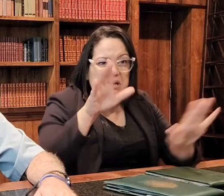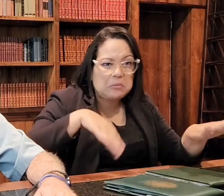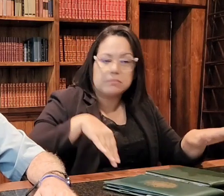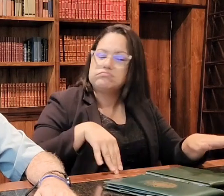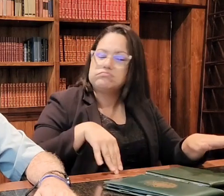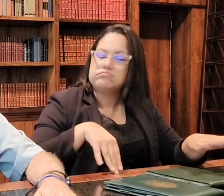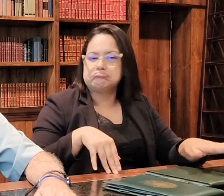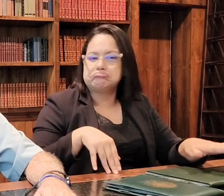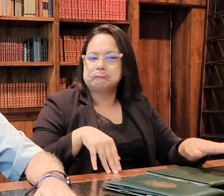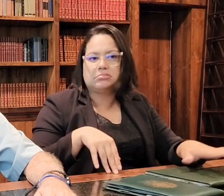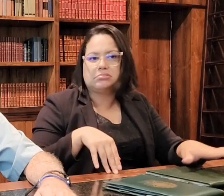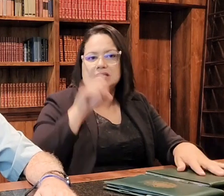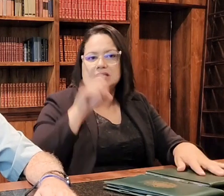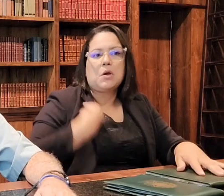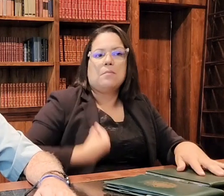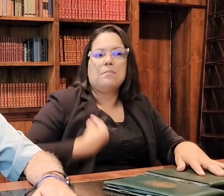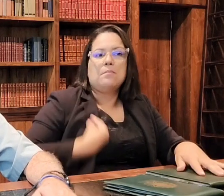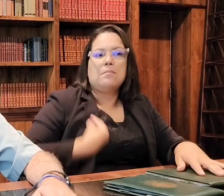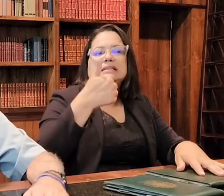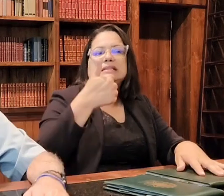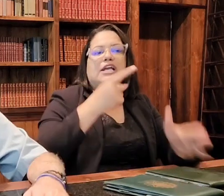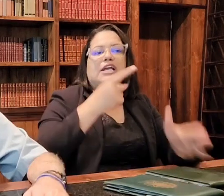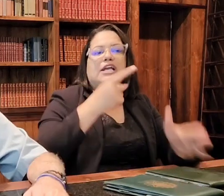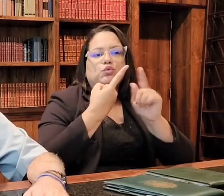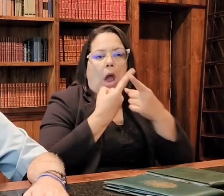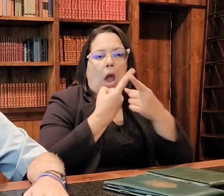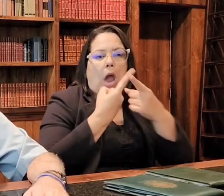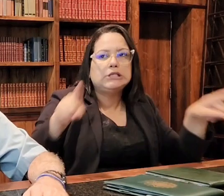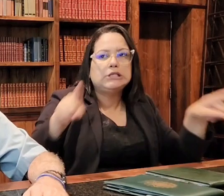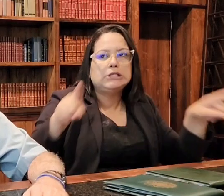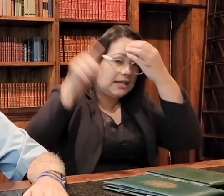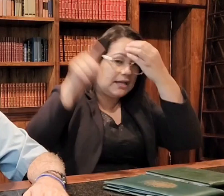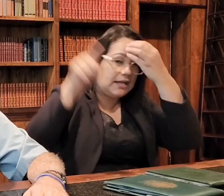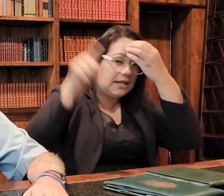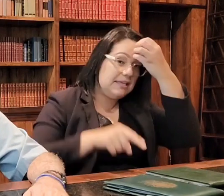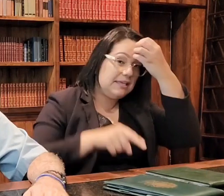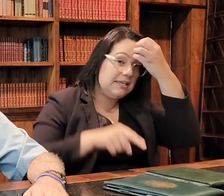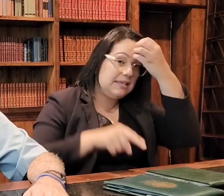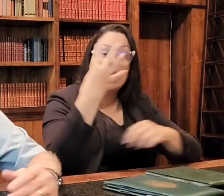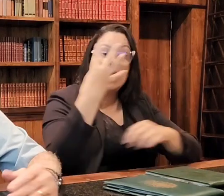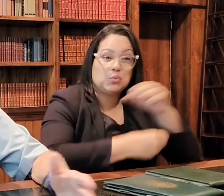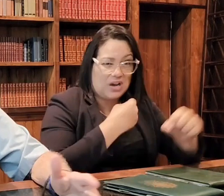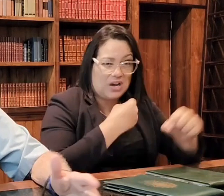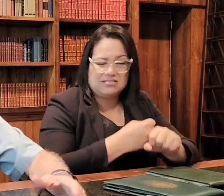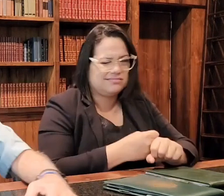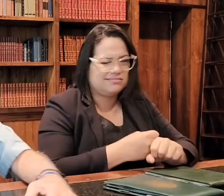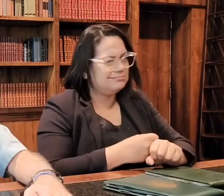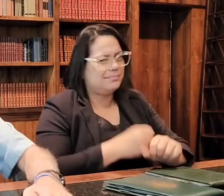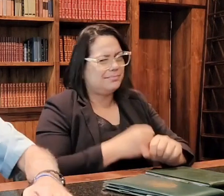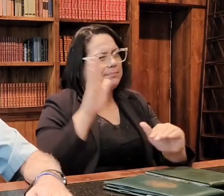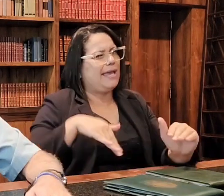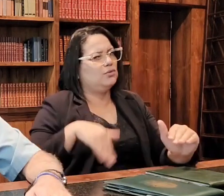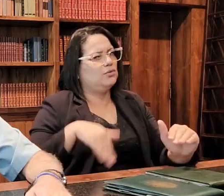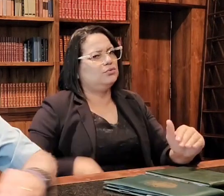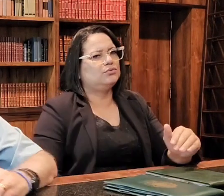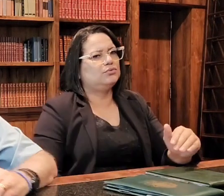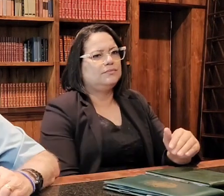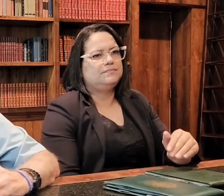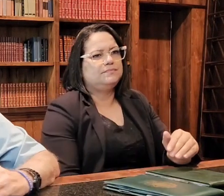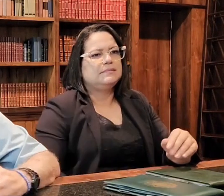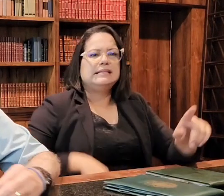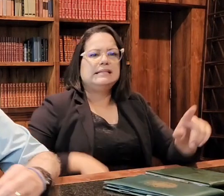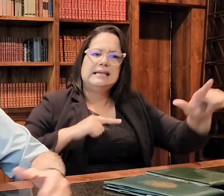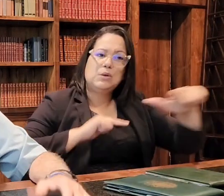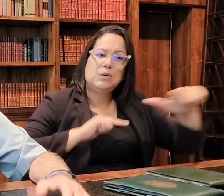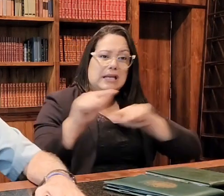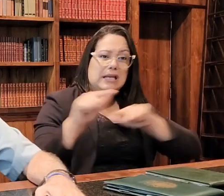Se eu participei de 10 churrasquinhos aqui do lado, aqui ao longo desses 20 anos, desses 4 anos, foi muito. É trabalho de